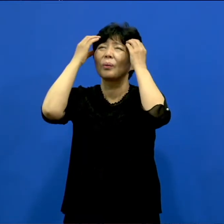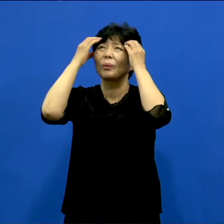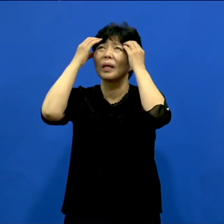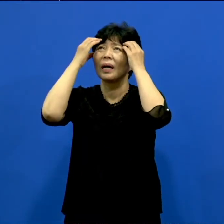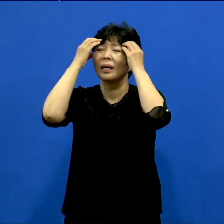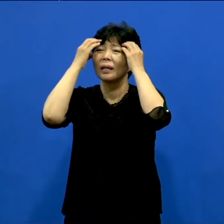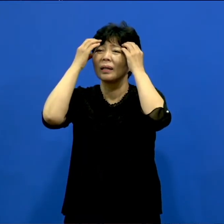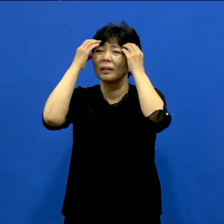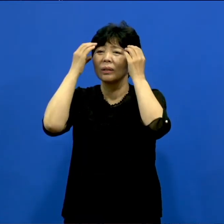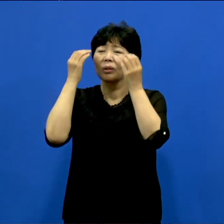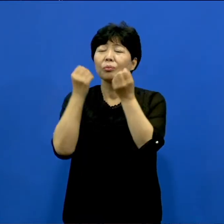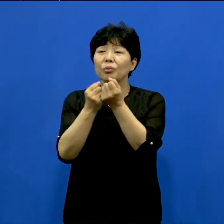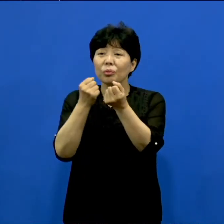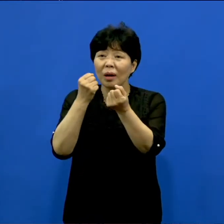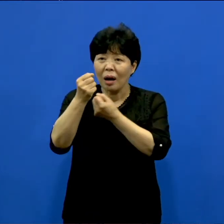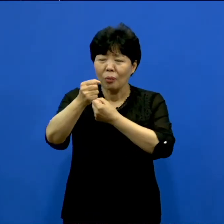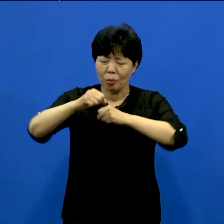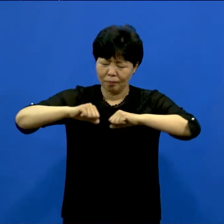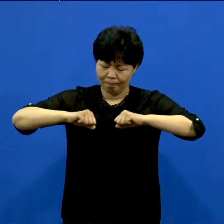순종을 통하여,